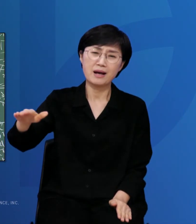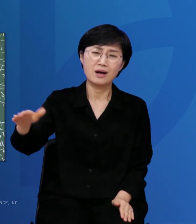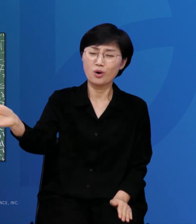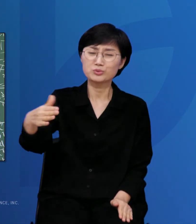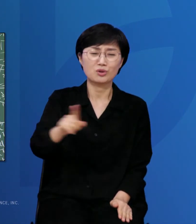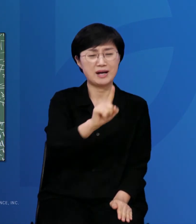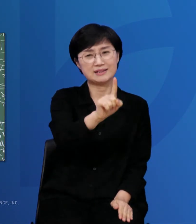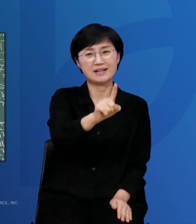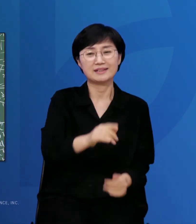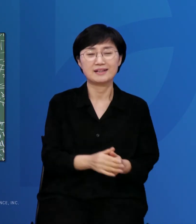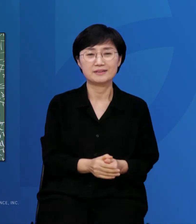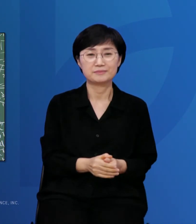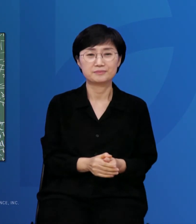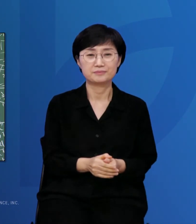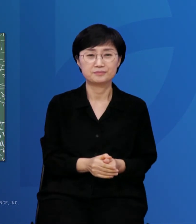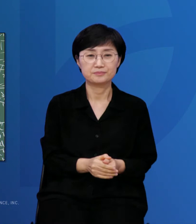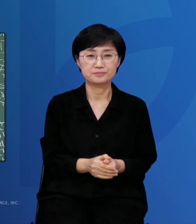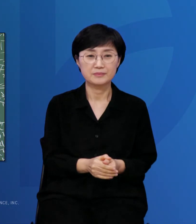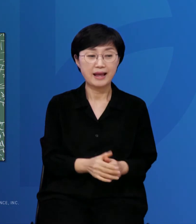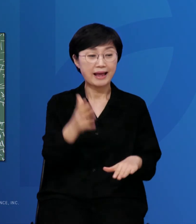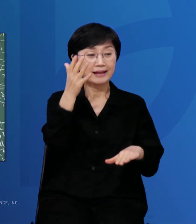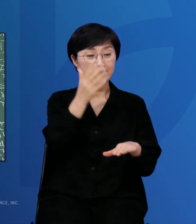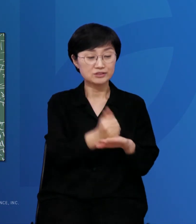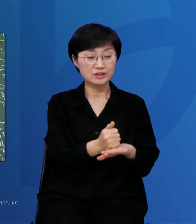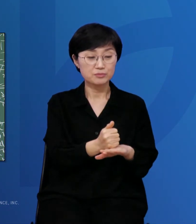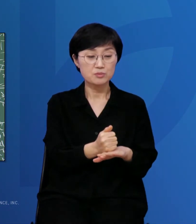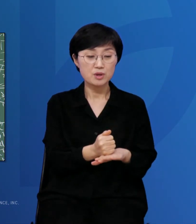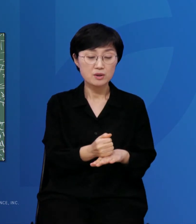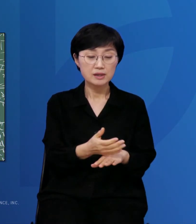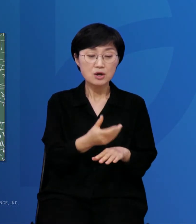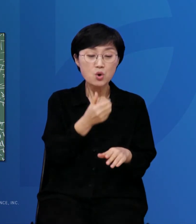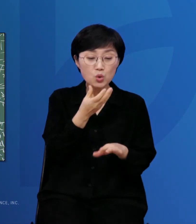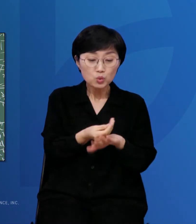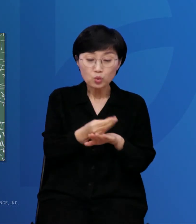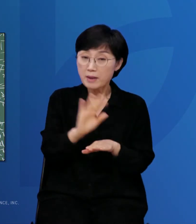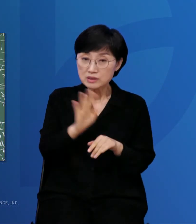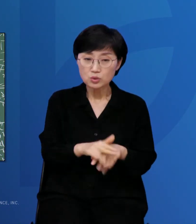그것도 더빙하는 게 아니고 실시간 지금 통역해.